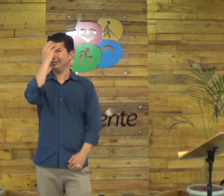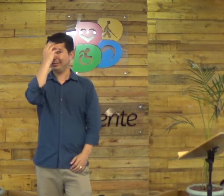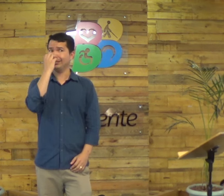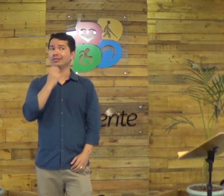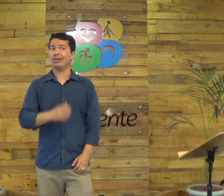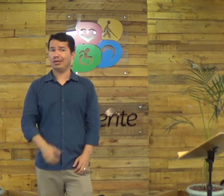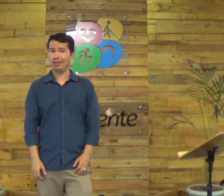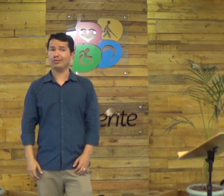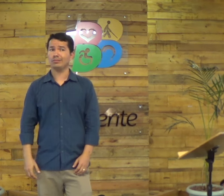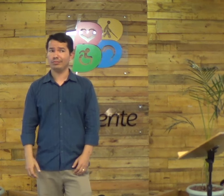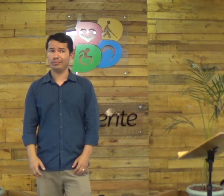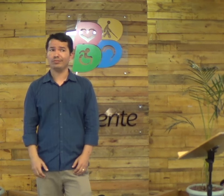ser cristã é muito sério,